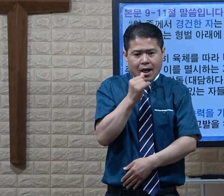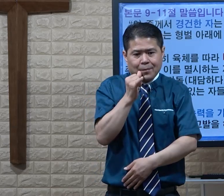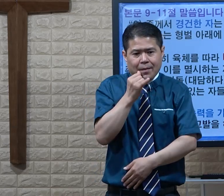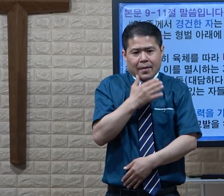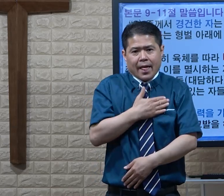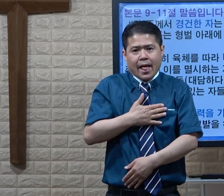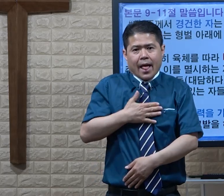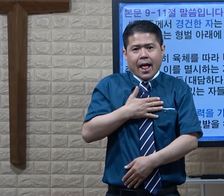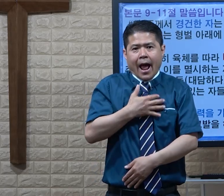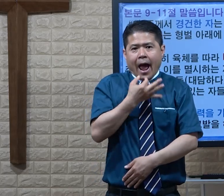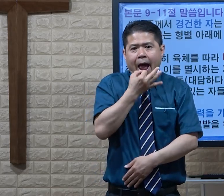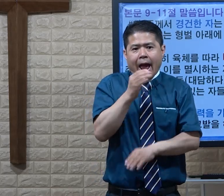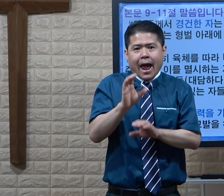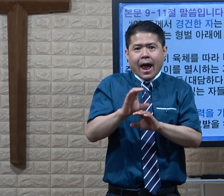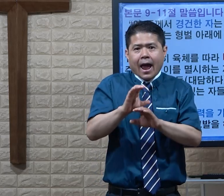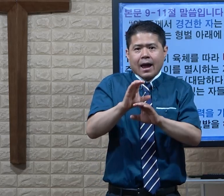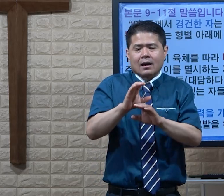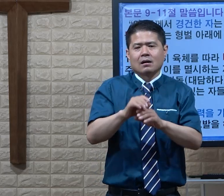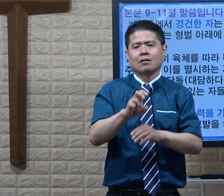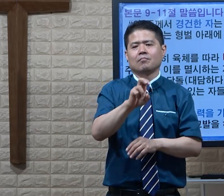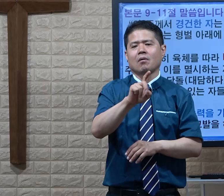그런 정욕으로